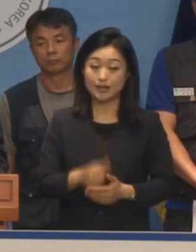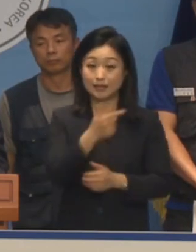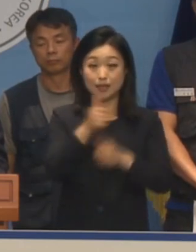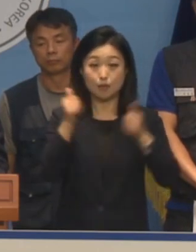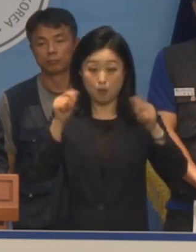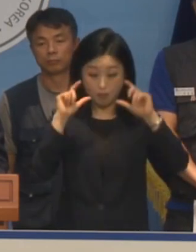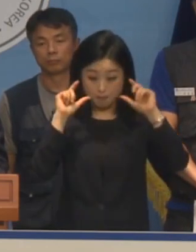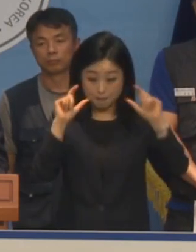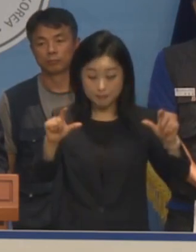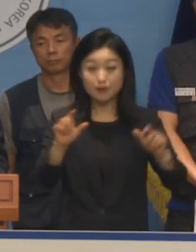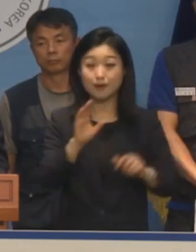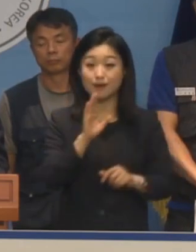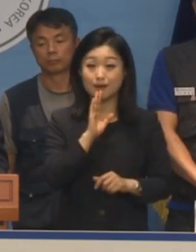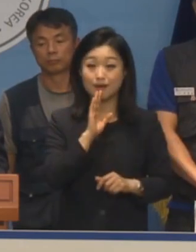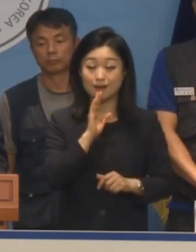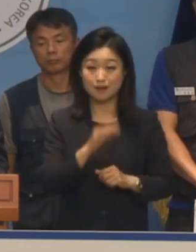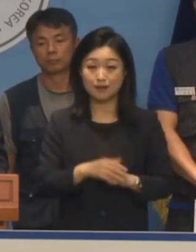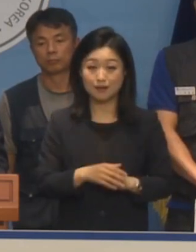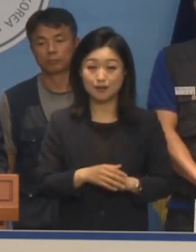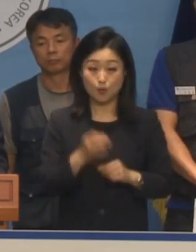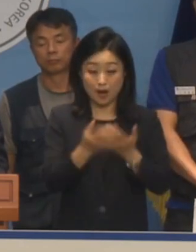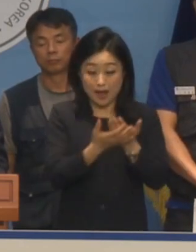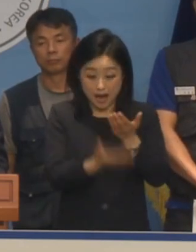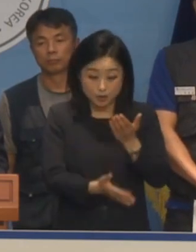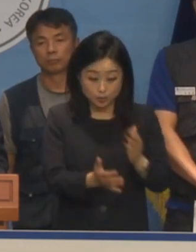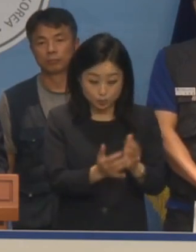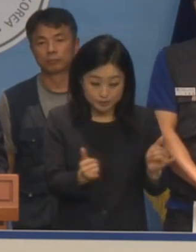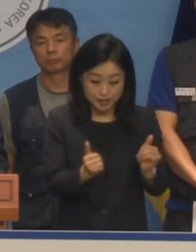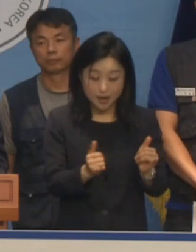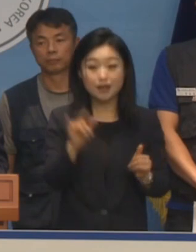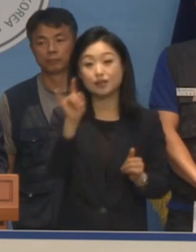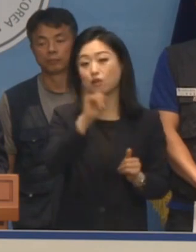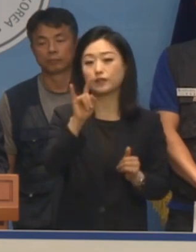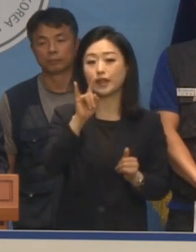확정 판결로 기존의 산청 노동자들을